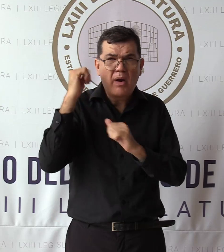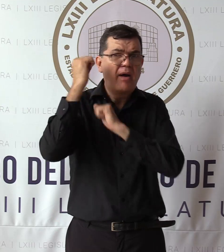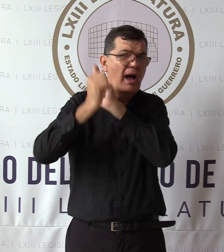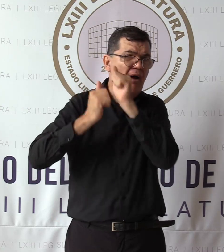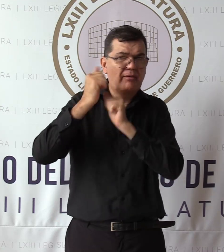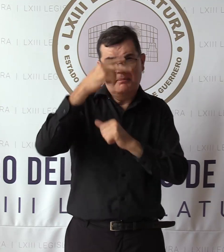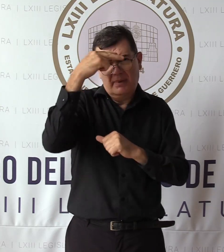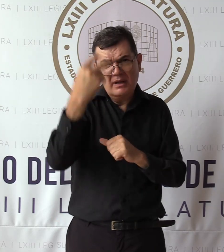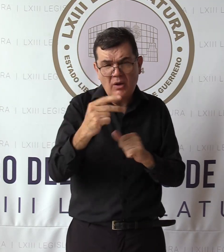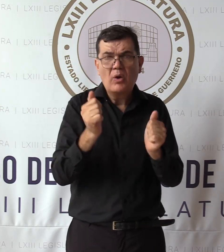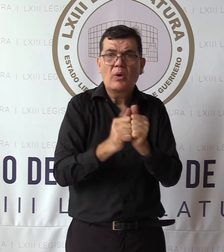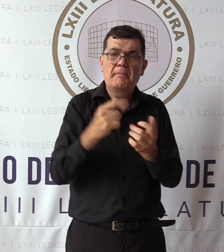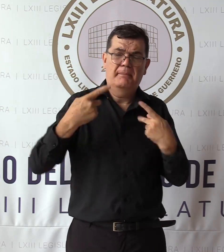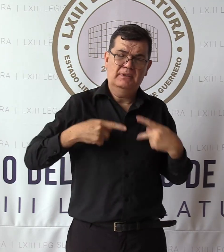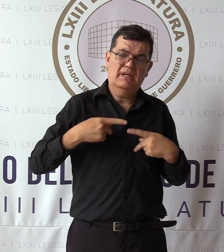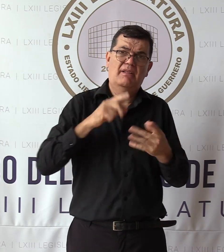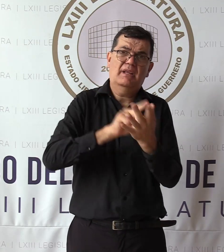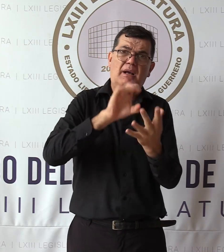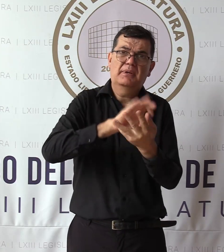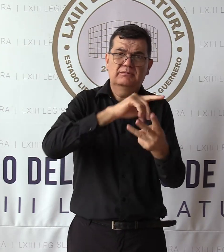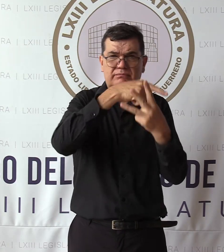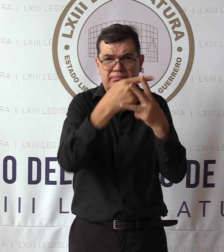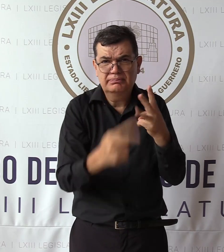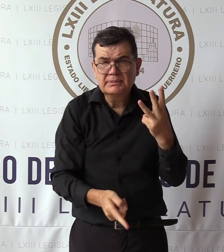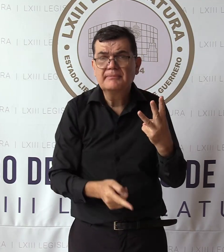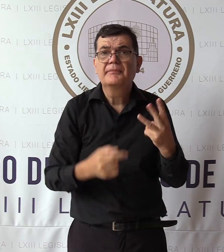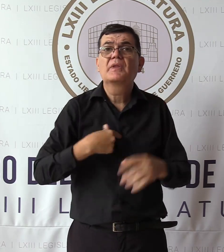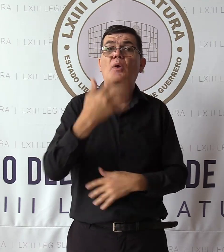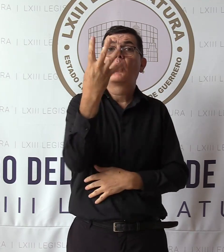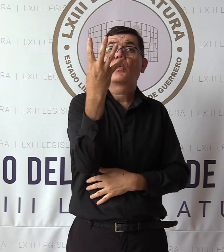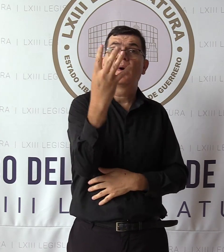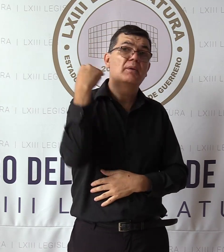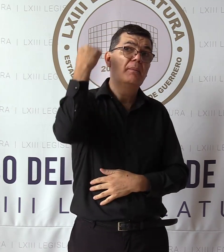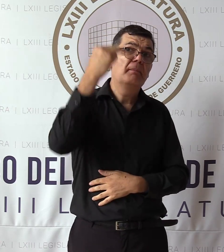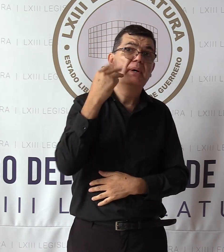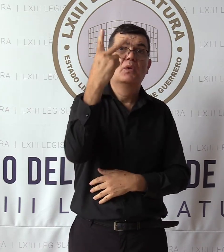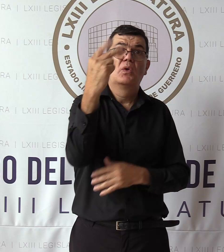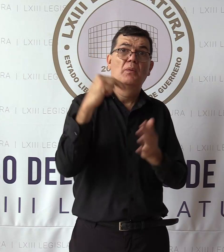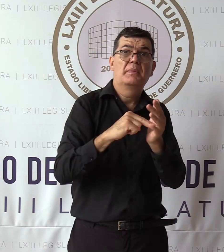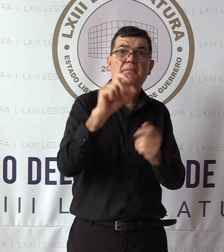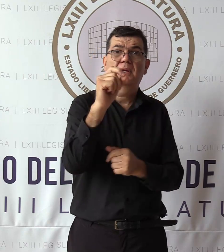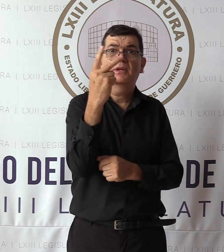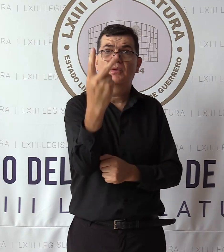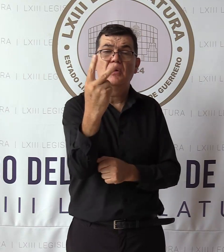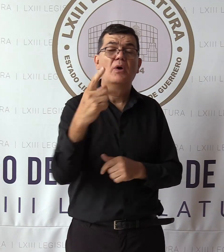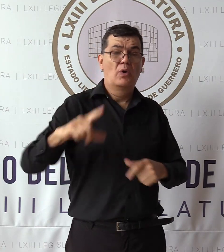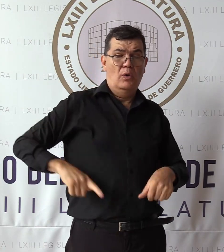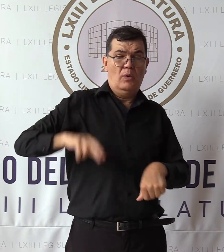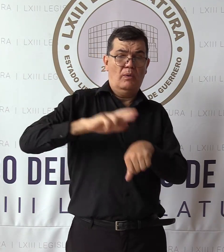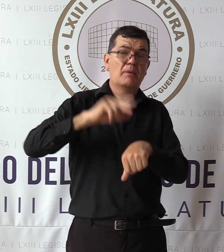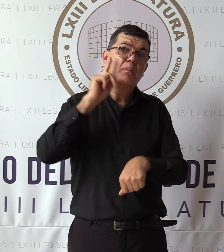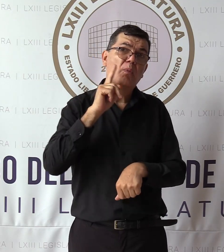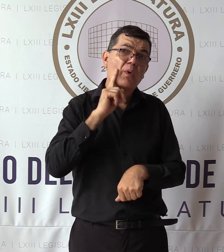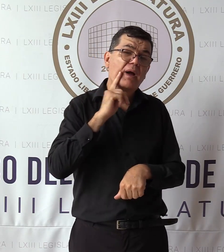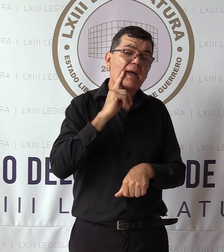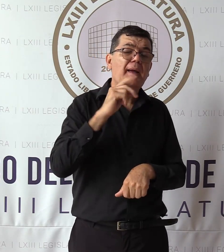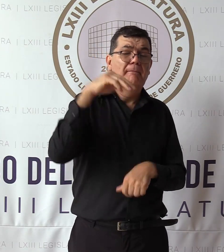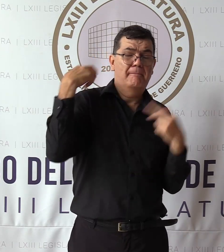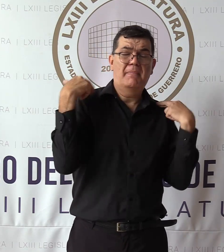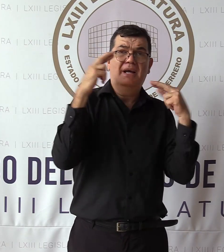personas con discapacidad. El 4 de marzo del 2022, la gobernadora del estado de Guerrero, la maestra Evelyn